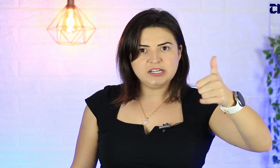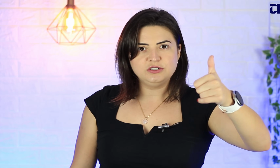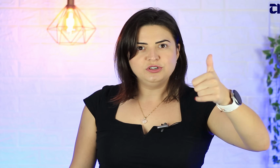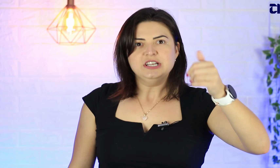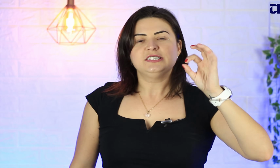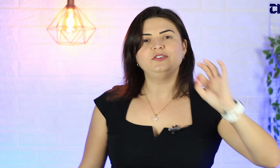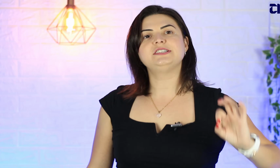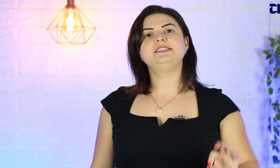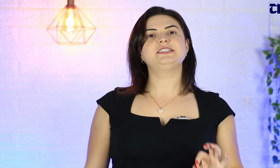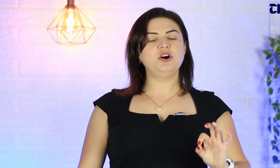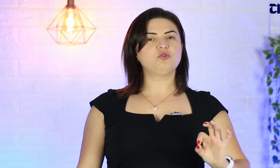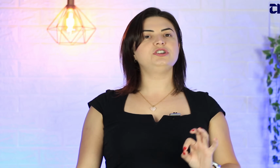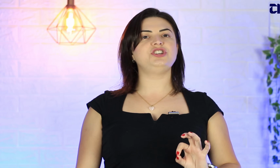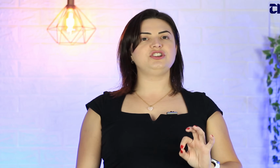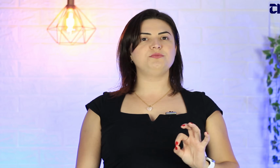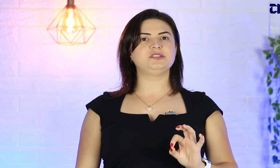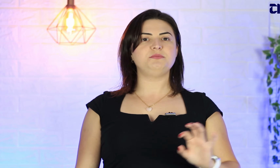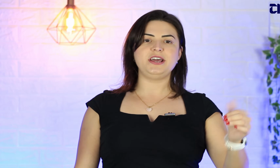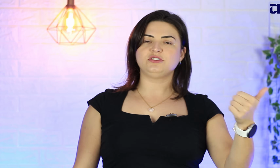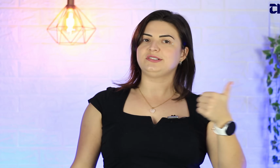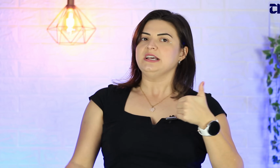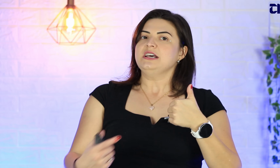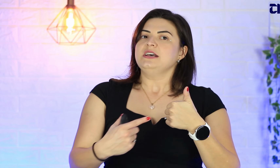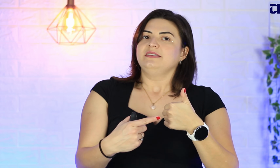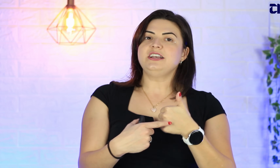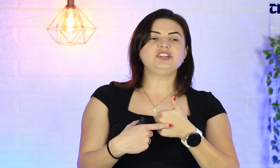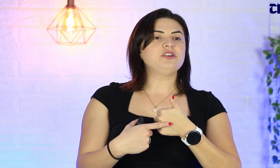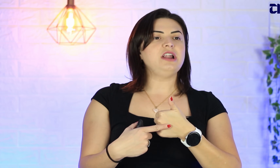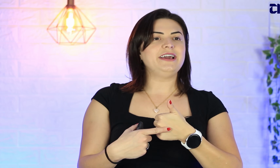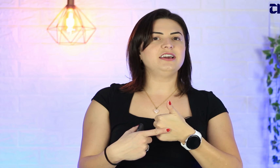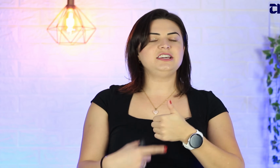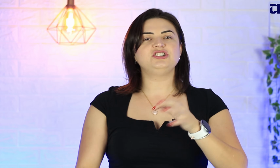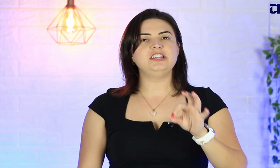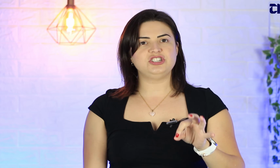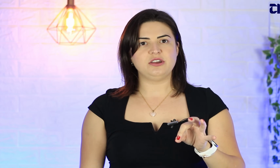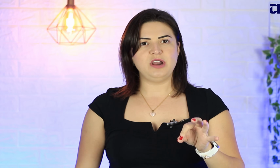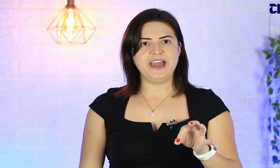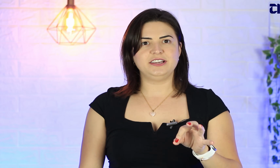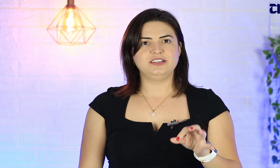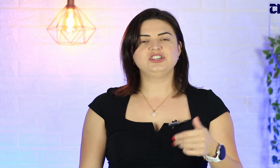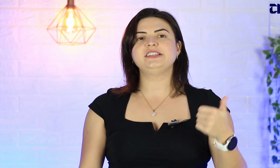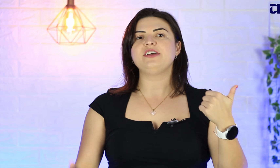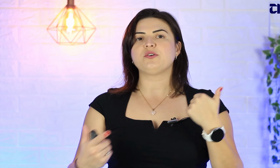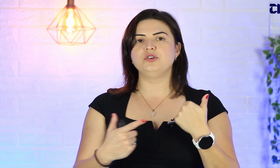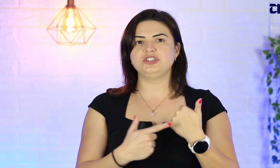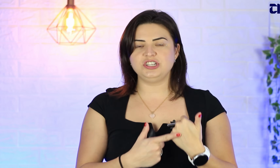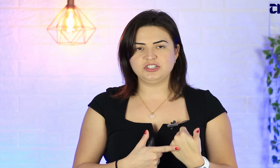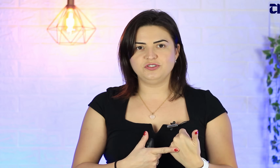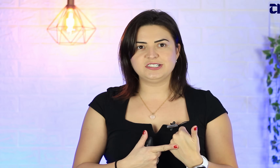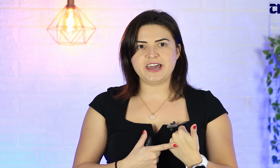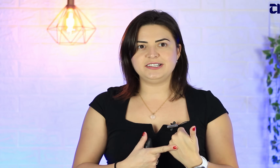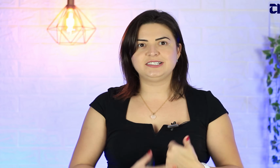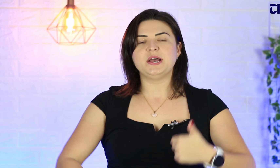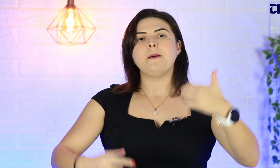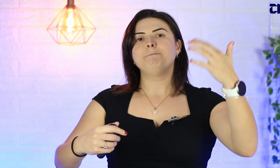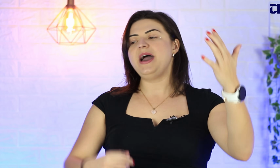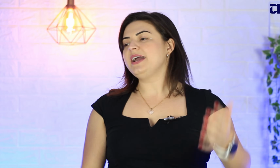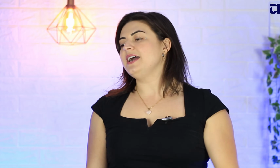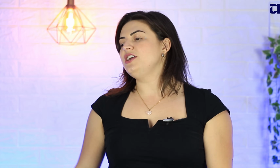gostando, se vocês estão curtindo meus libretos, deixaram o like aqui. Já deixaram o like? Já deram a curtida de vocês? Pega